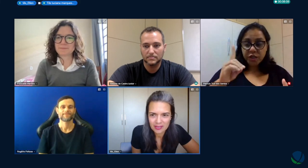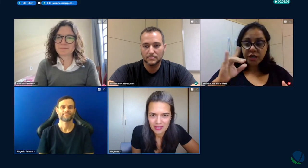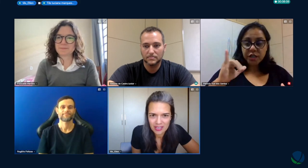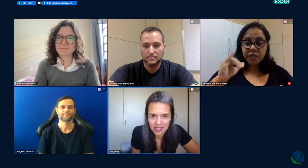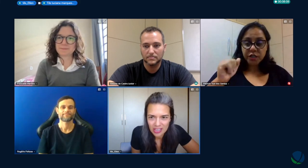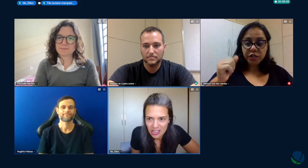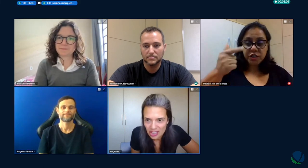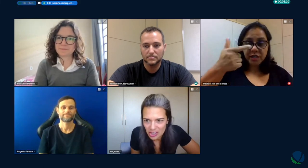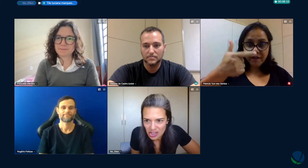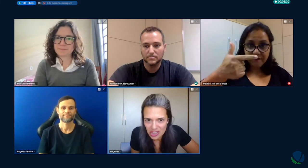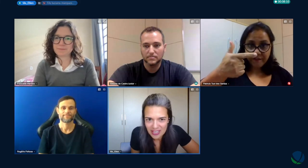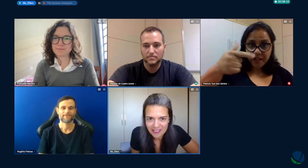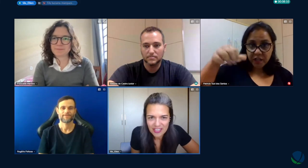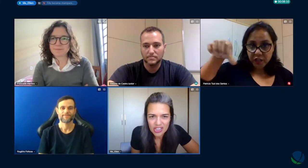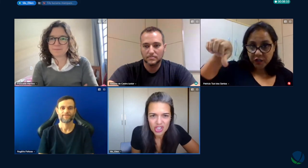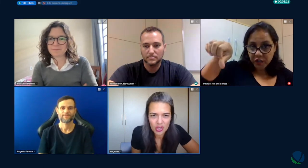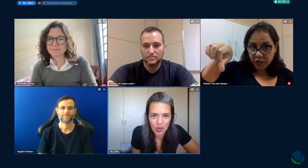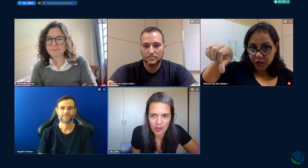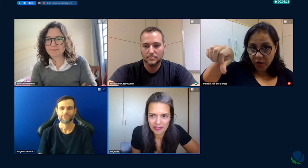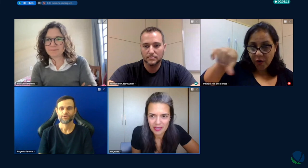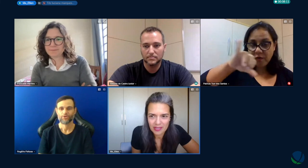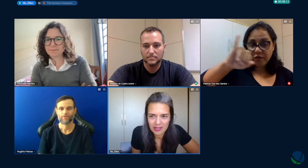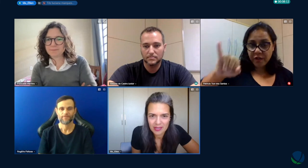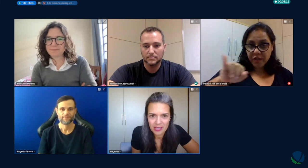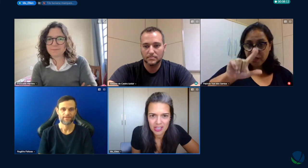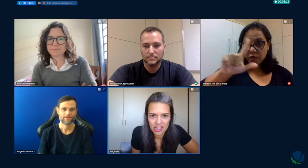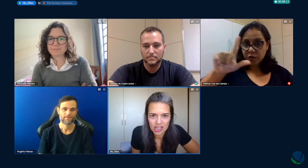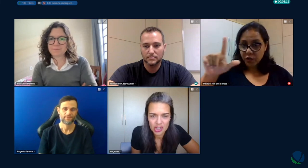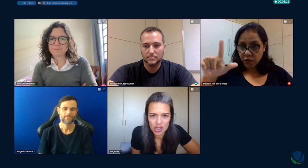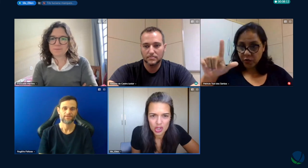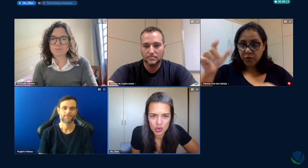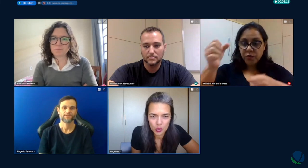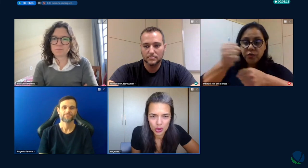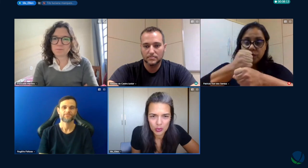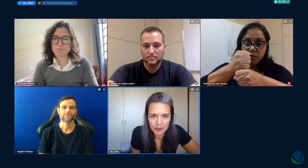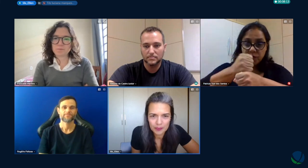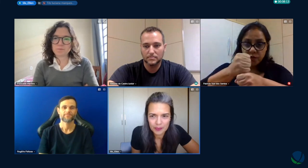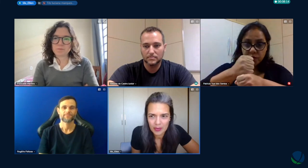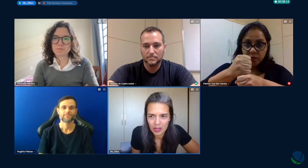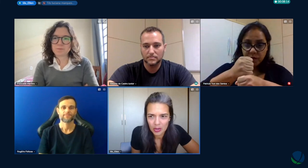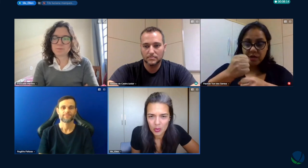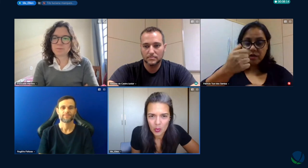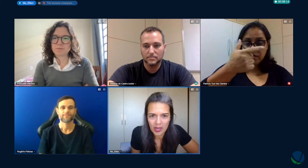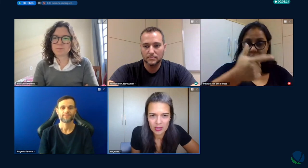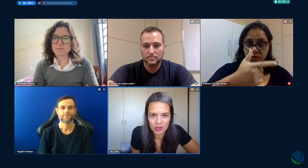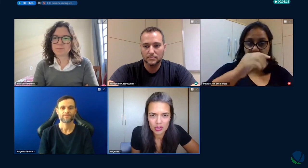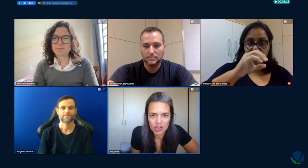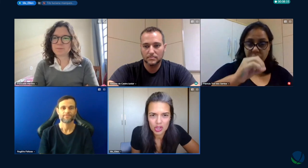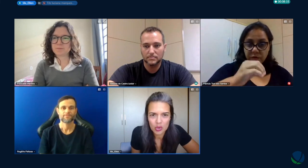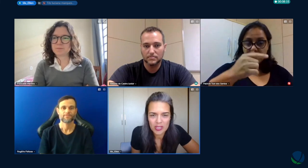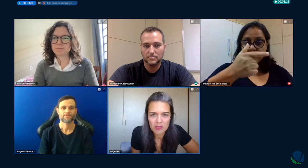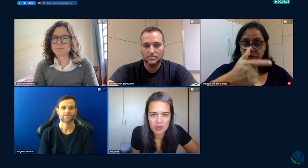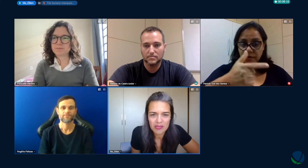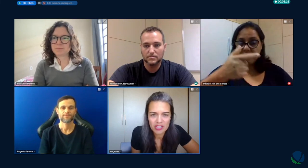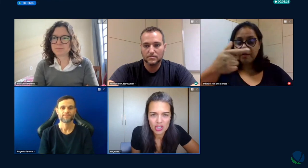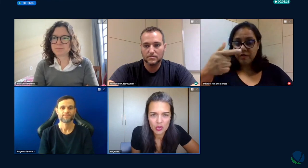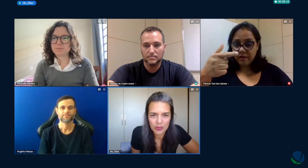hoje, dia 29 de julho do ano